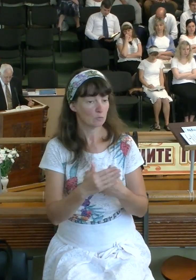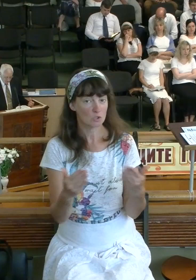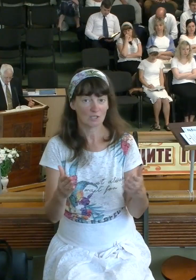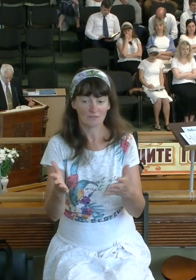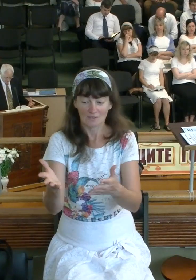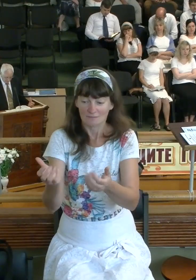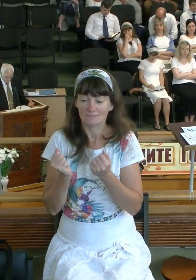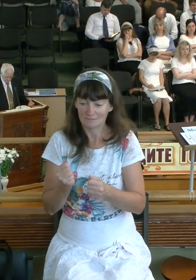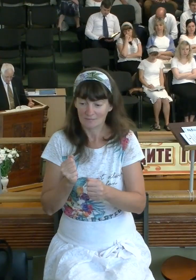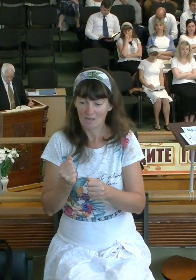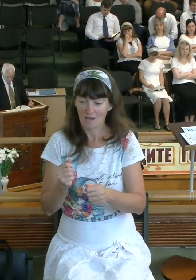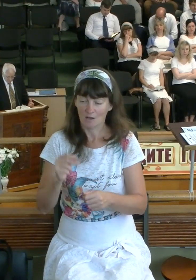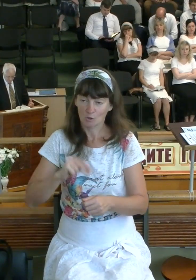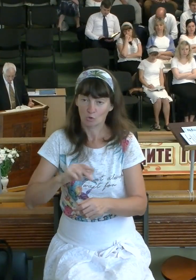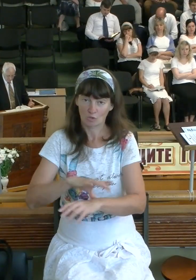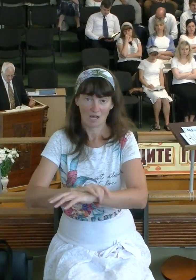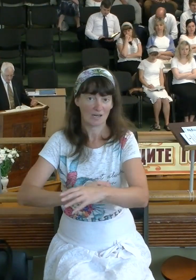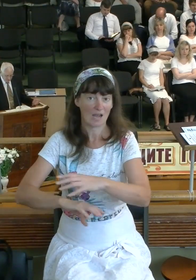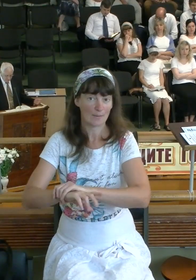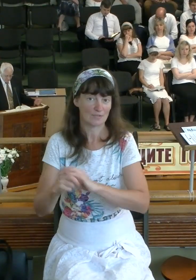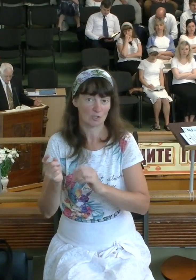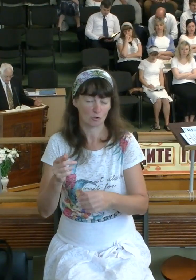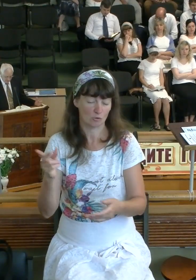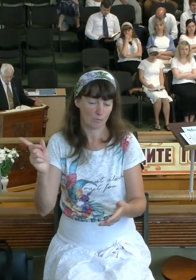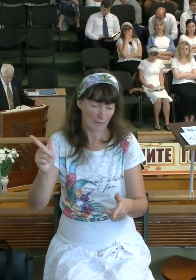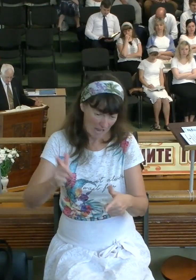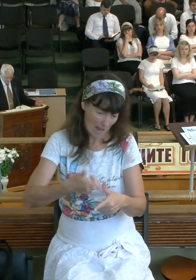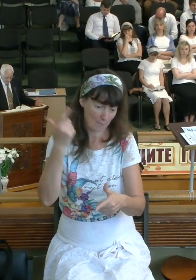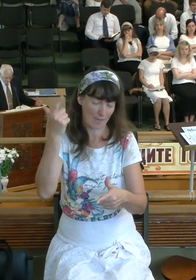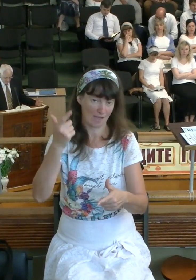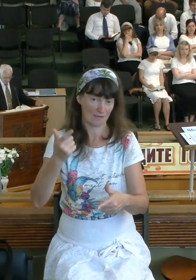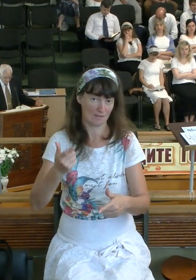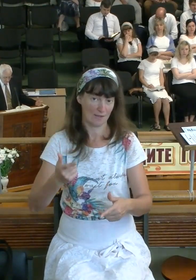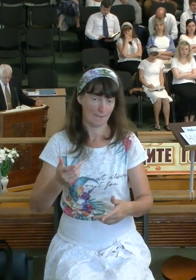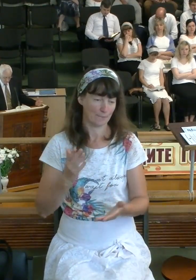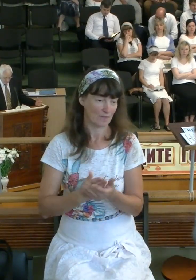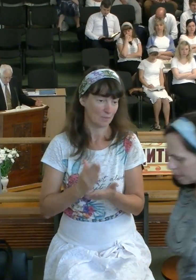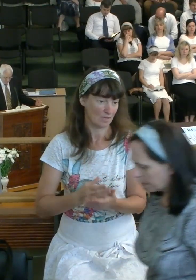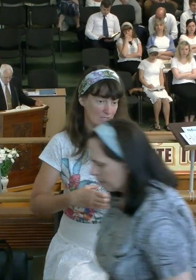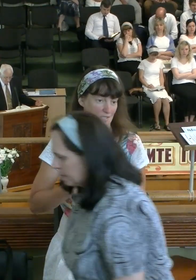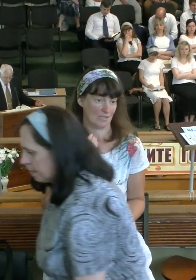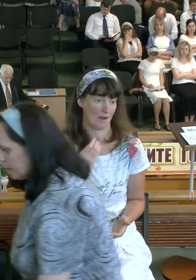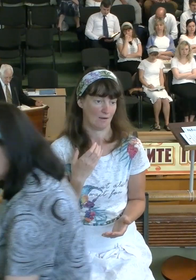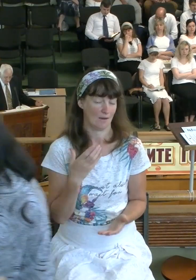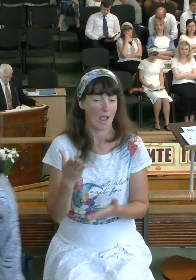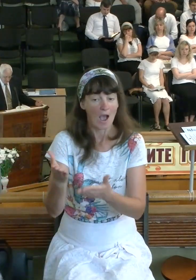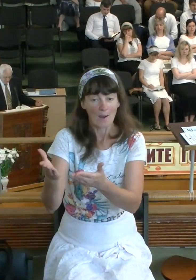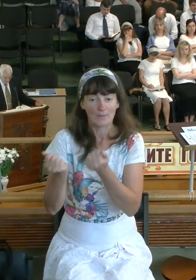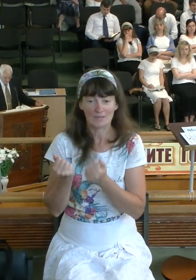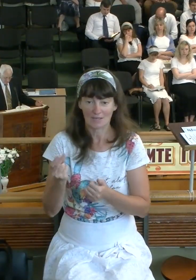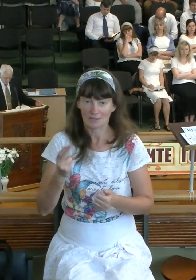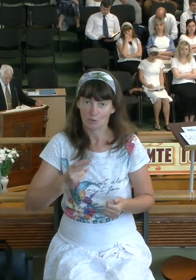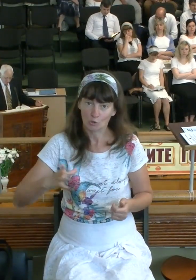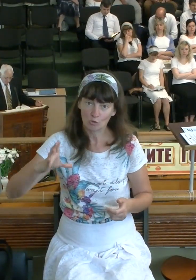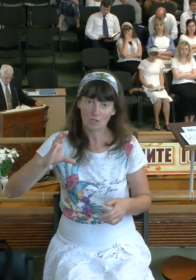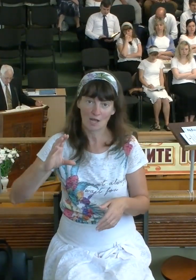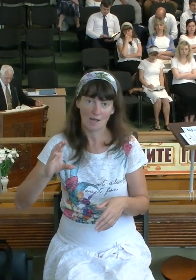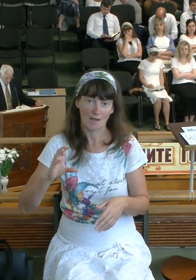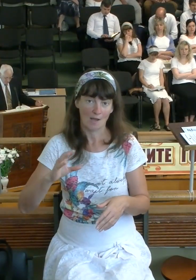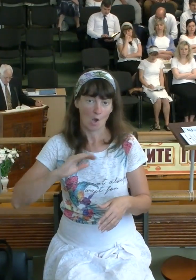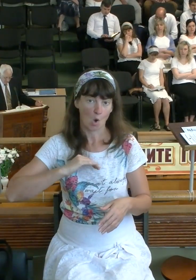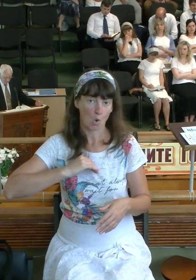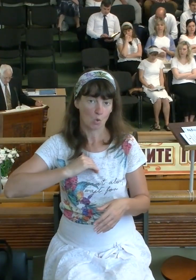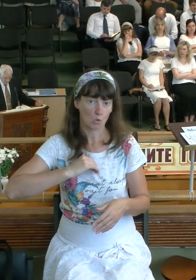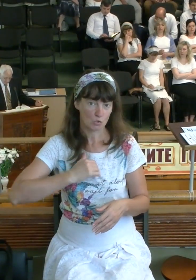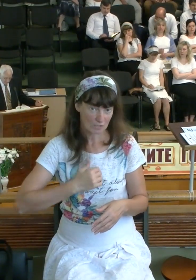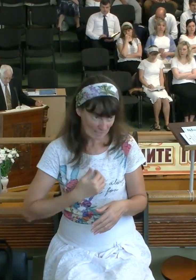приняли духа рабства, чтобы опять жить в страхе, но приняли духа усыновления, которым